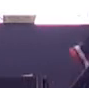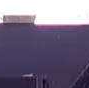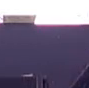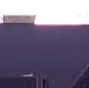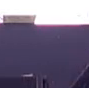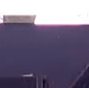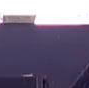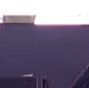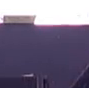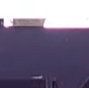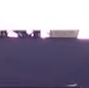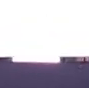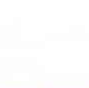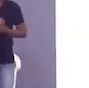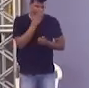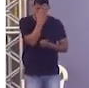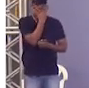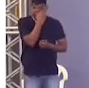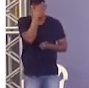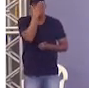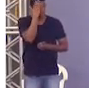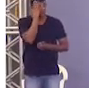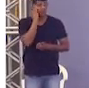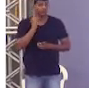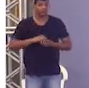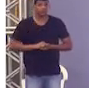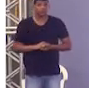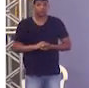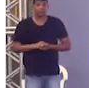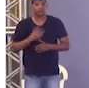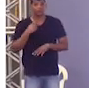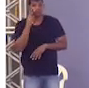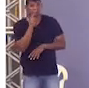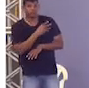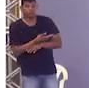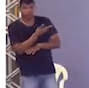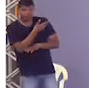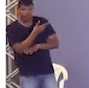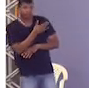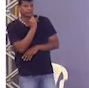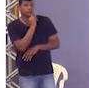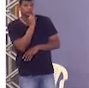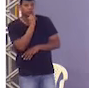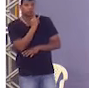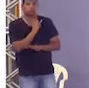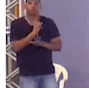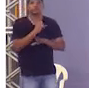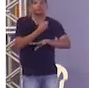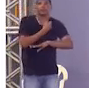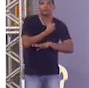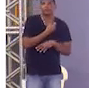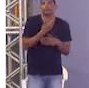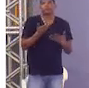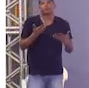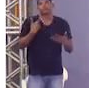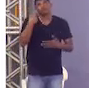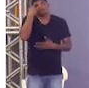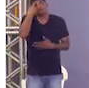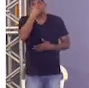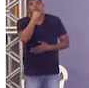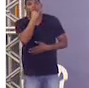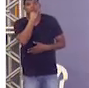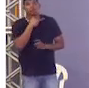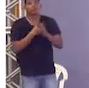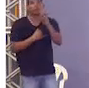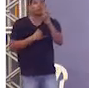Segunda propriedade: um número elevado a uma fração. Todo mundo diz assim: ah, Robério, eu sei